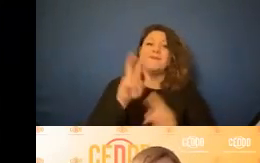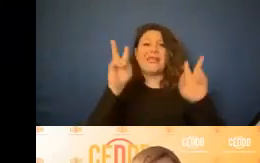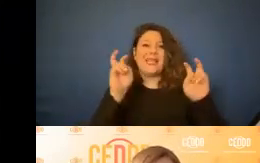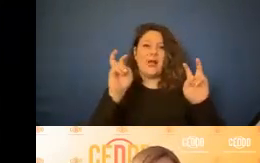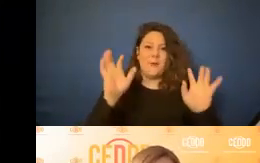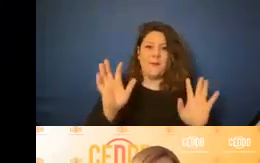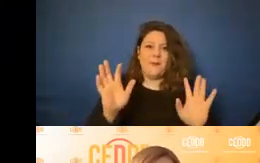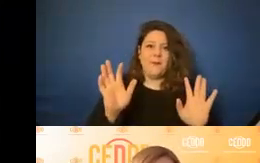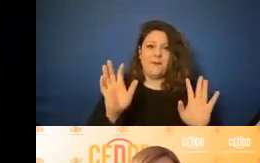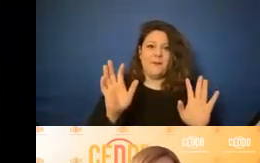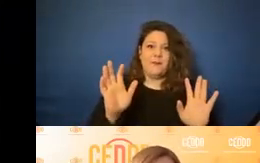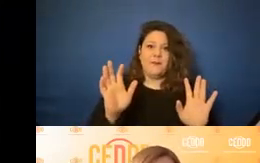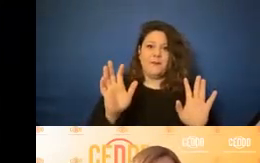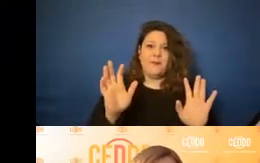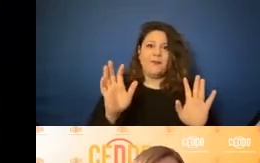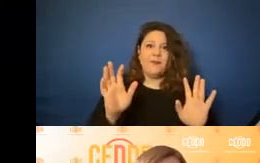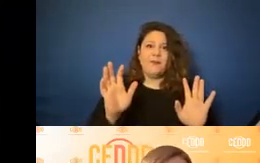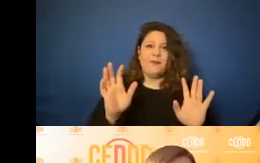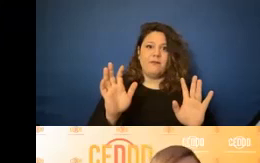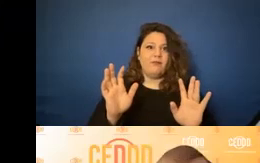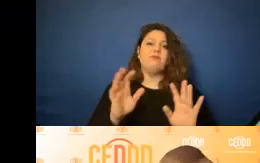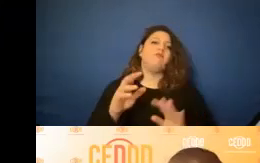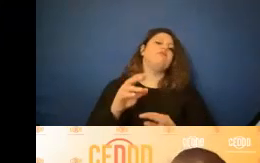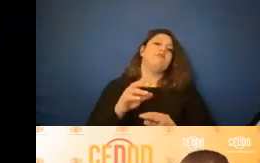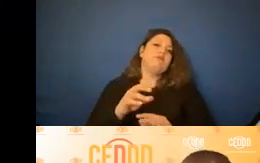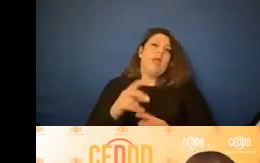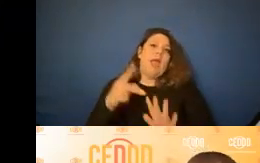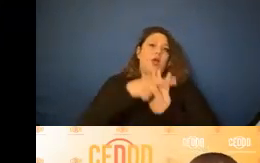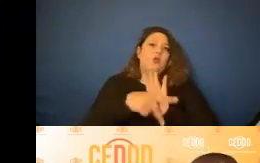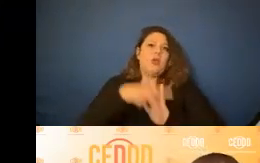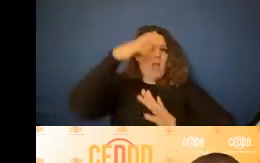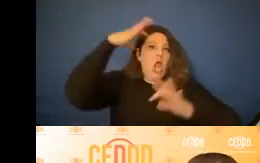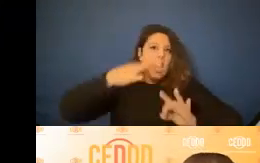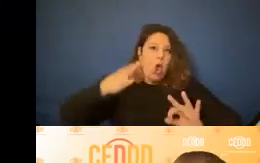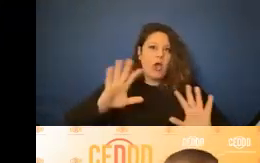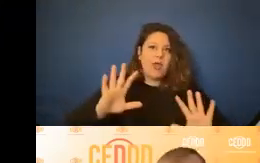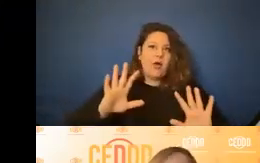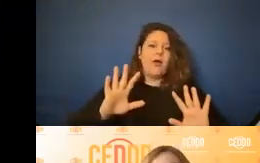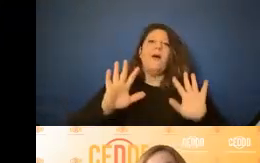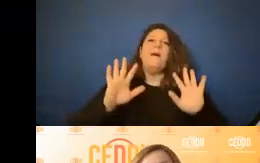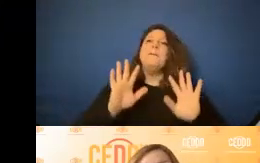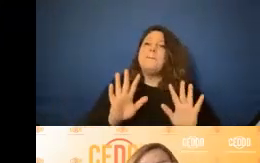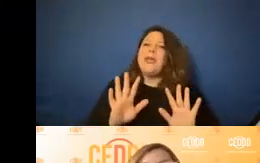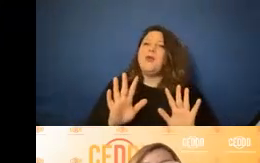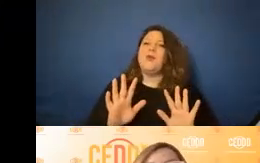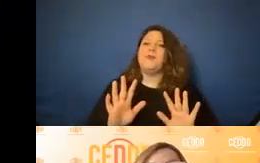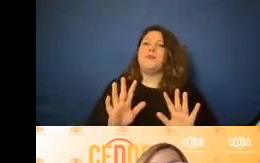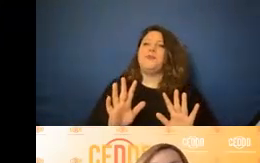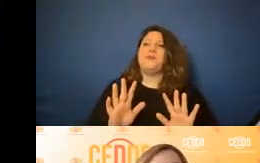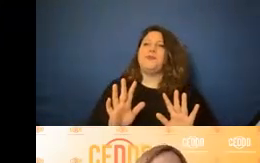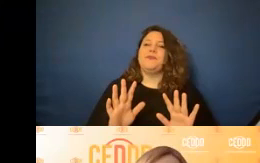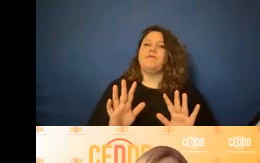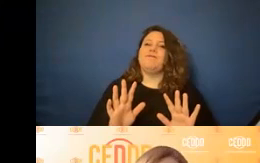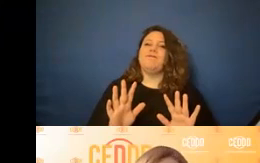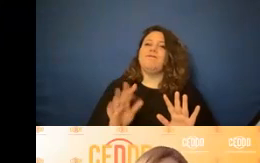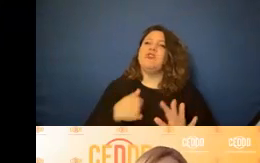A partir de un cierto punto son incuestionables, porque son totalmente lógicos. Pero antes de llegar ahí, antes de que yo creo que hay que